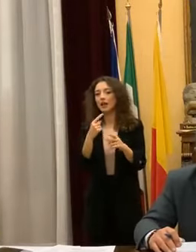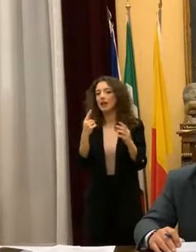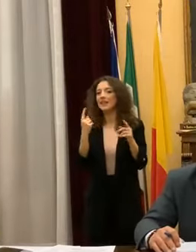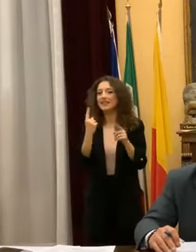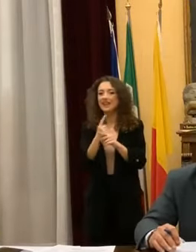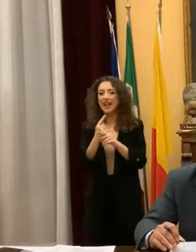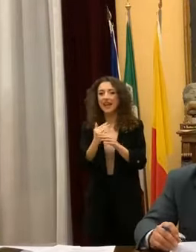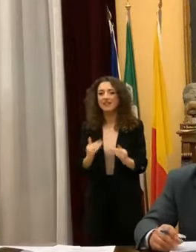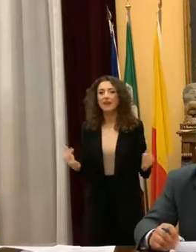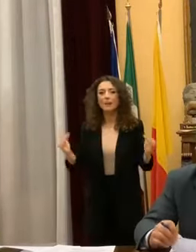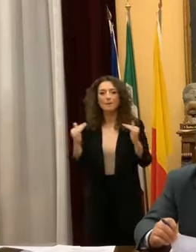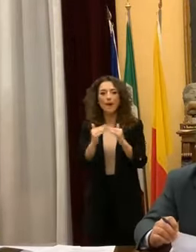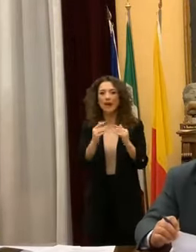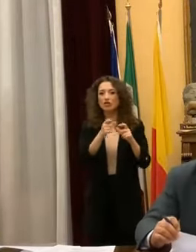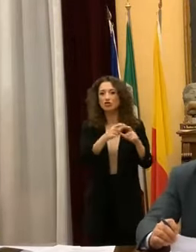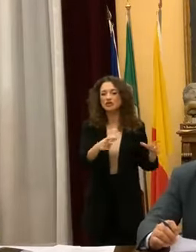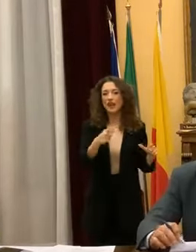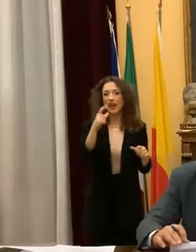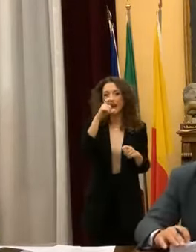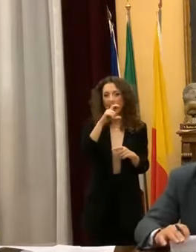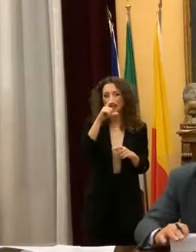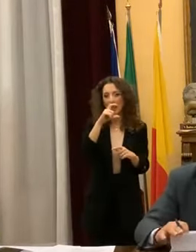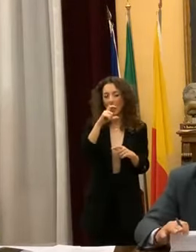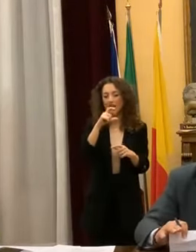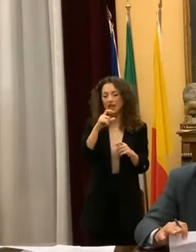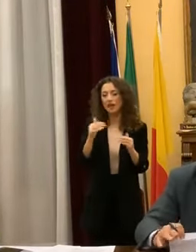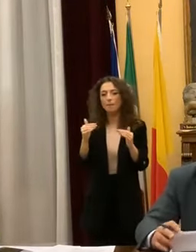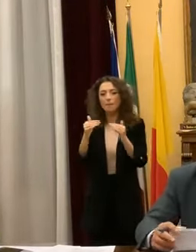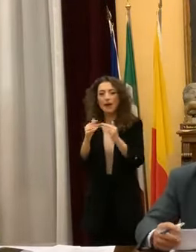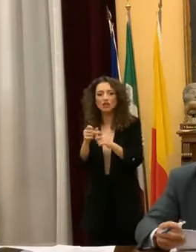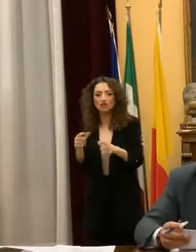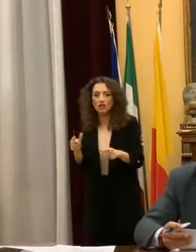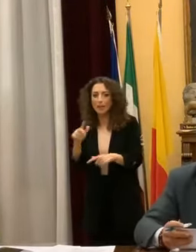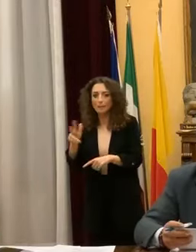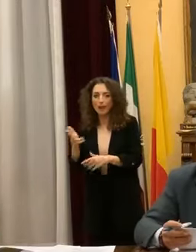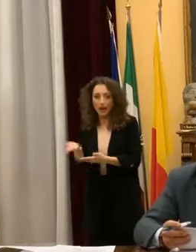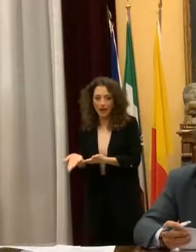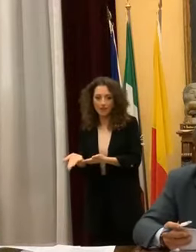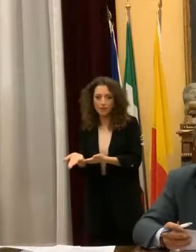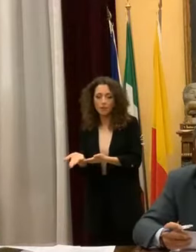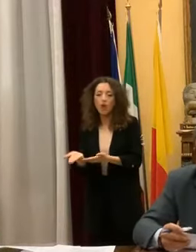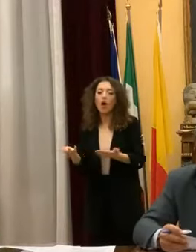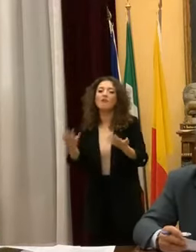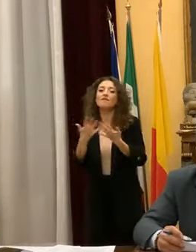alla città di Palermo. E ci manda Marzia Furlani. Beh,